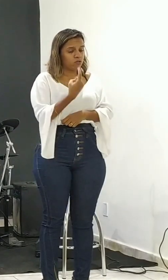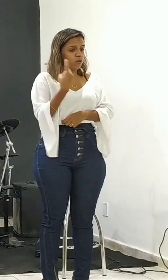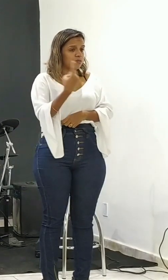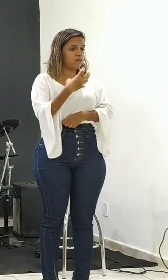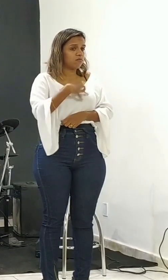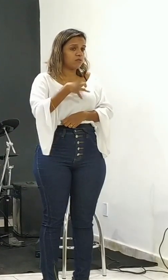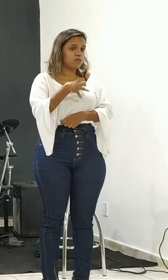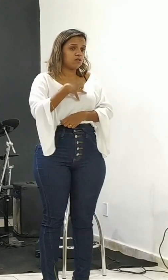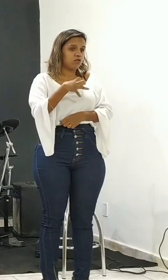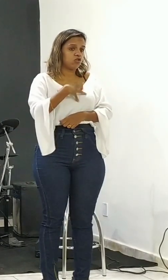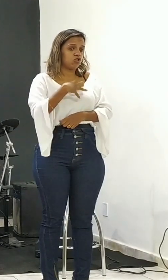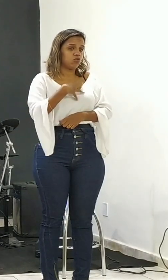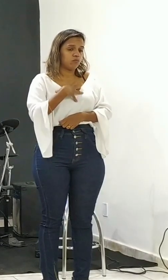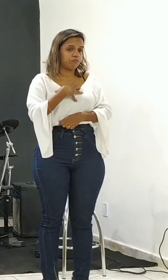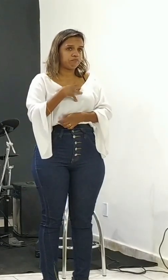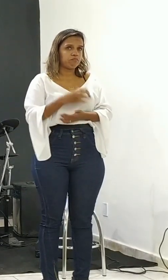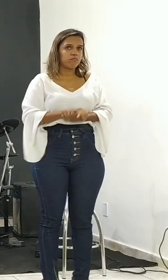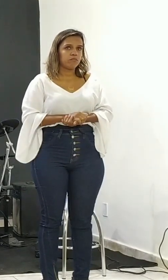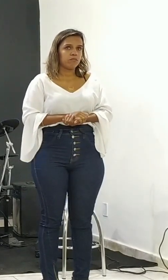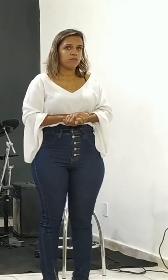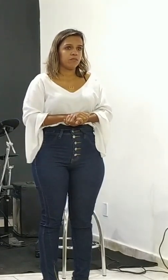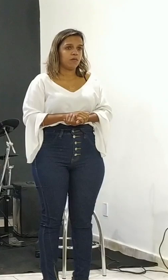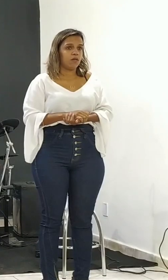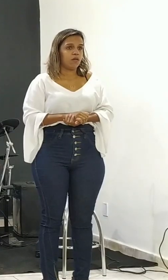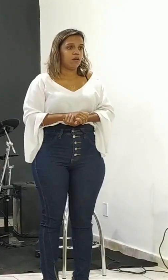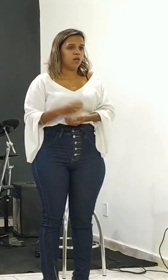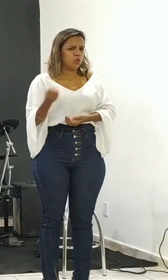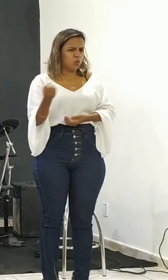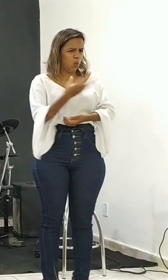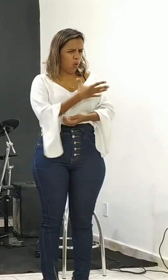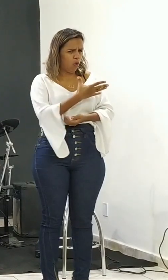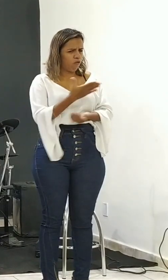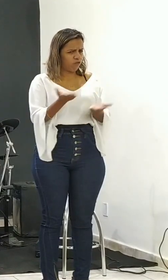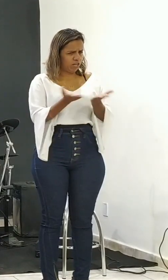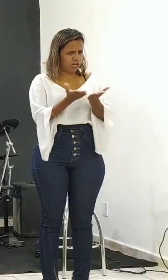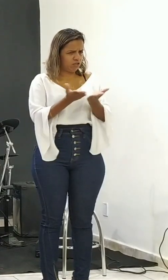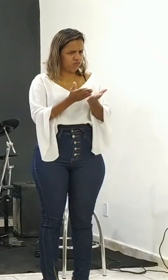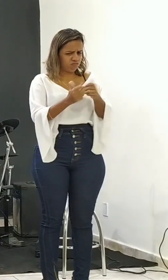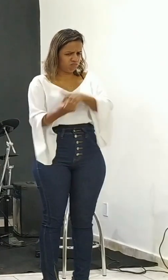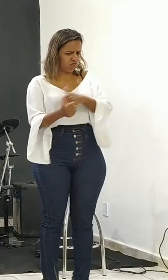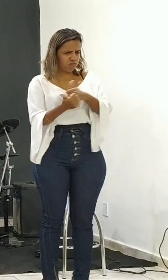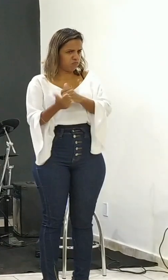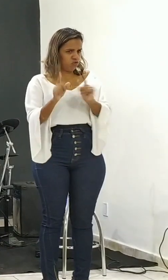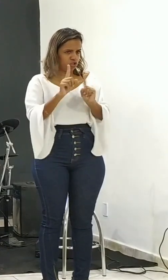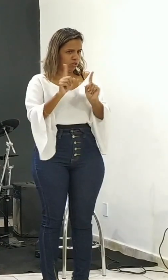solidão, eu era novo convertido, eu não era nem batizado ainda.